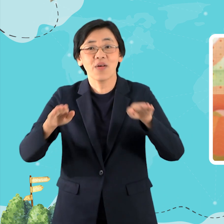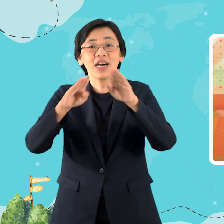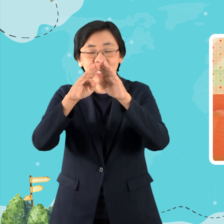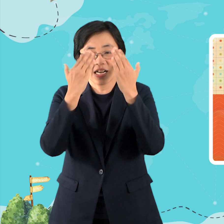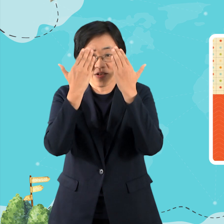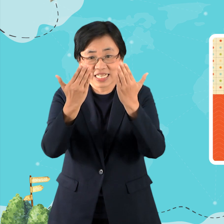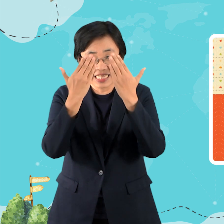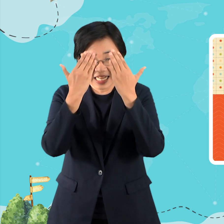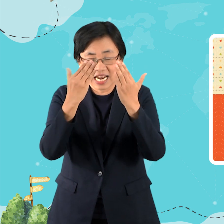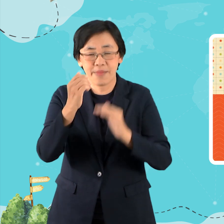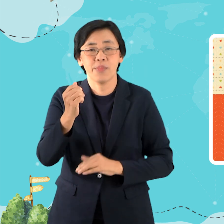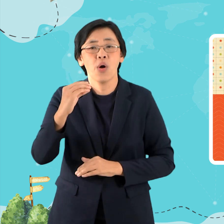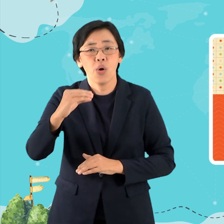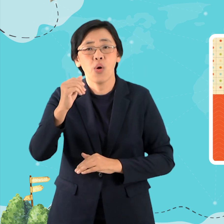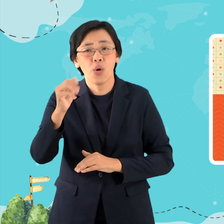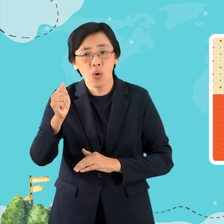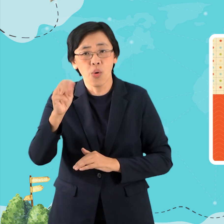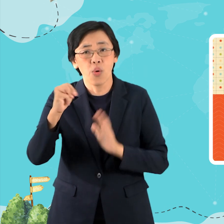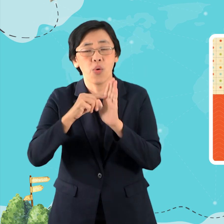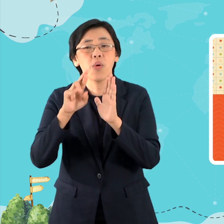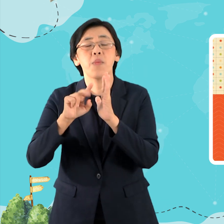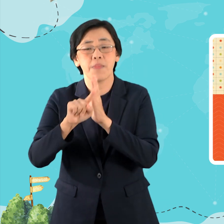อนาอาลีไซซุดดิน